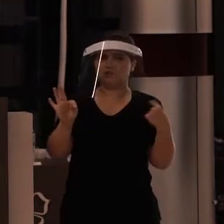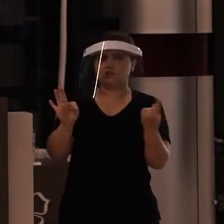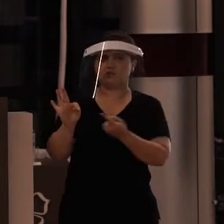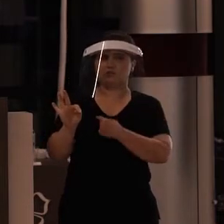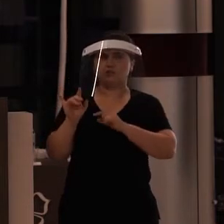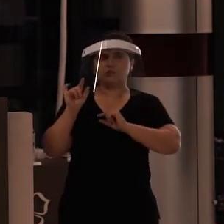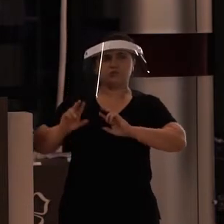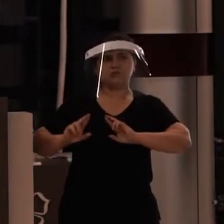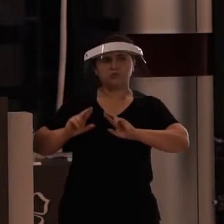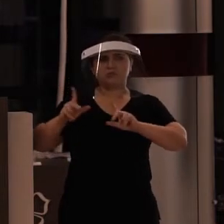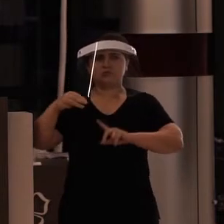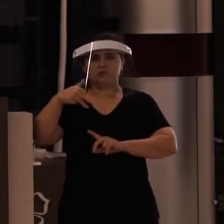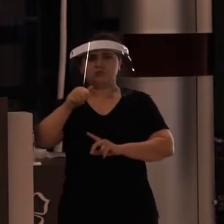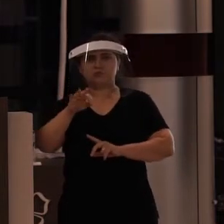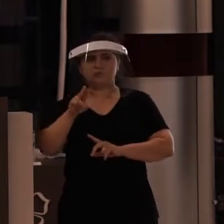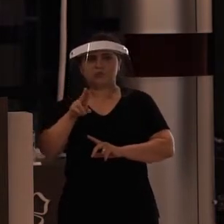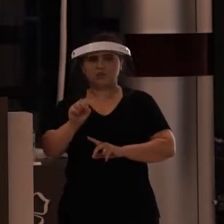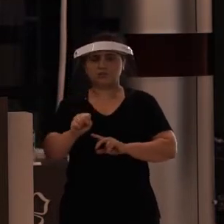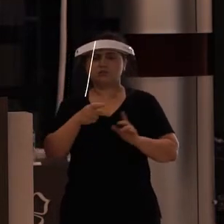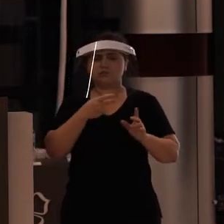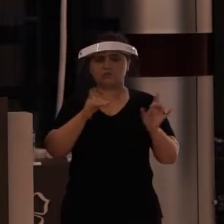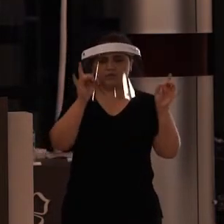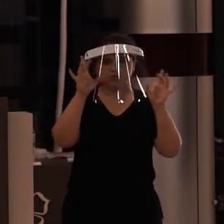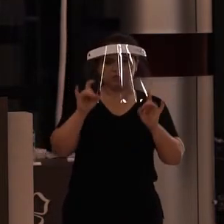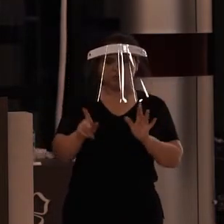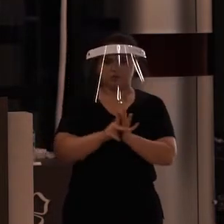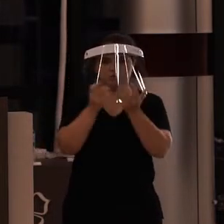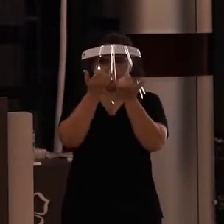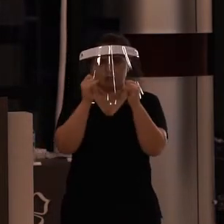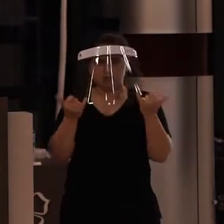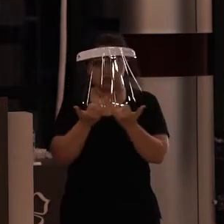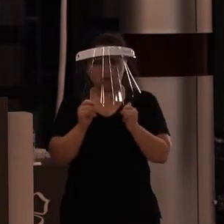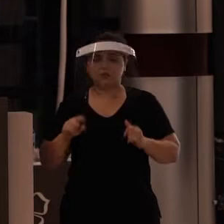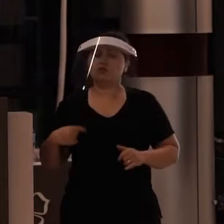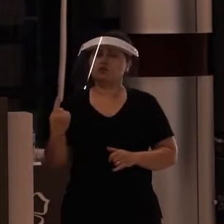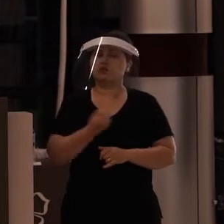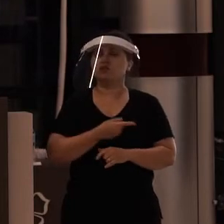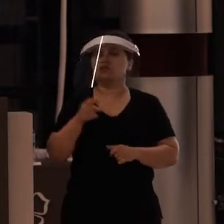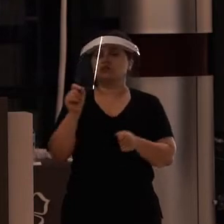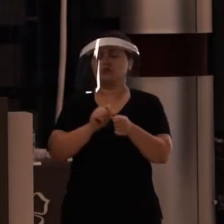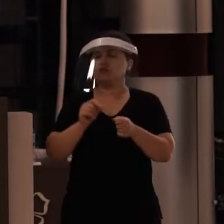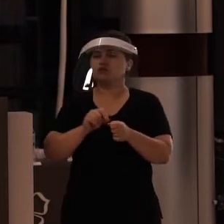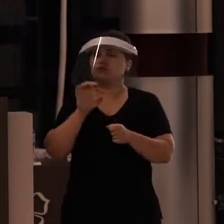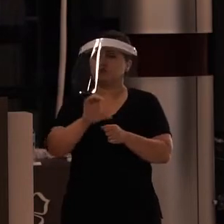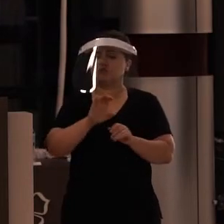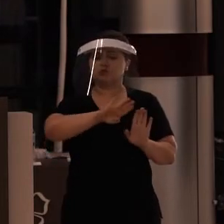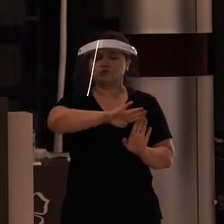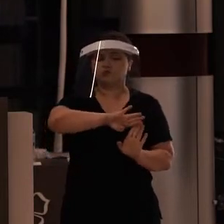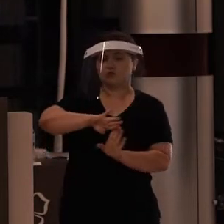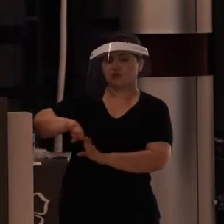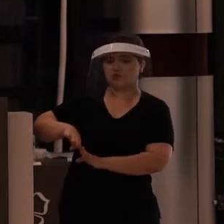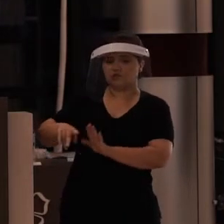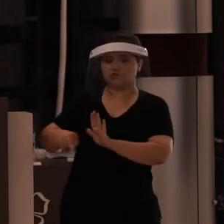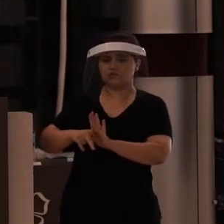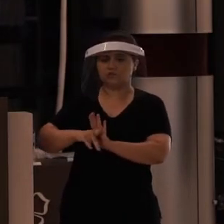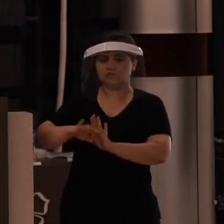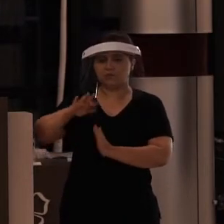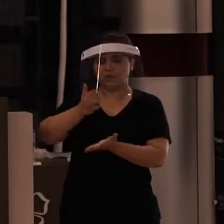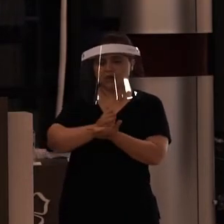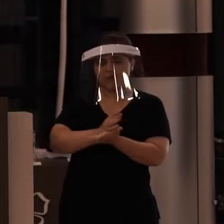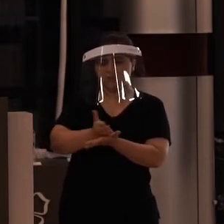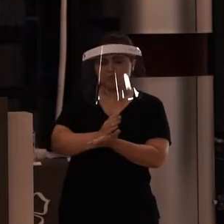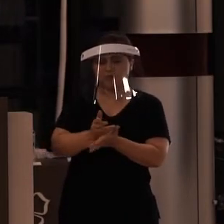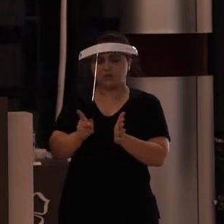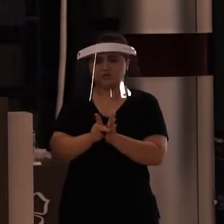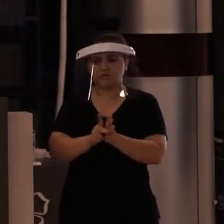pouquinho diferente do que o Matheus falou, porque é específico mais para a elétrica. Então, a gente, além de fazer isso, a gente tira a temperatura média,